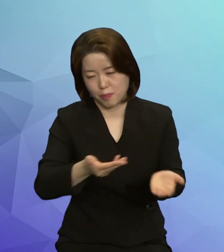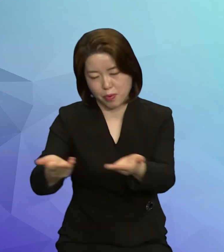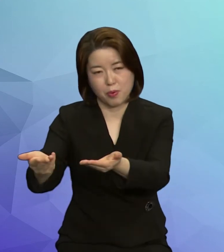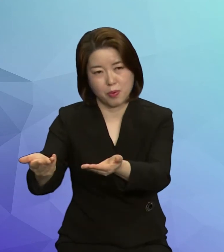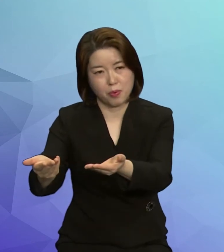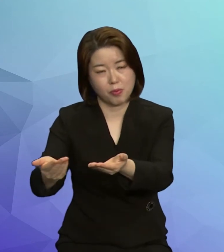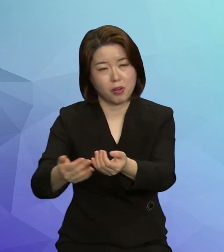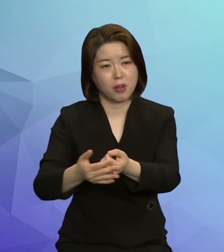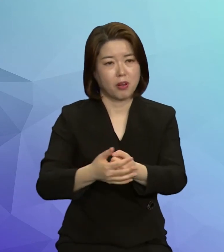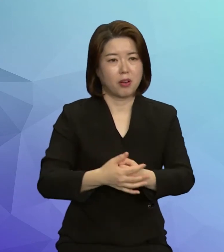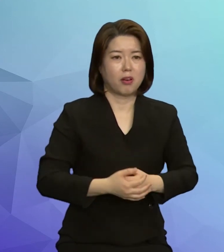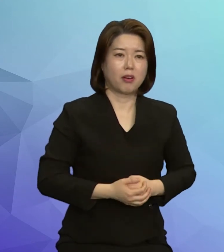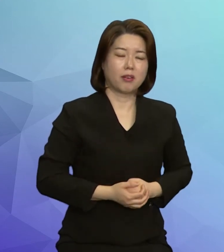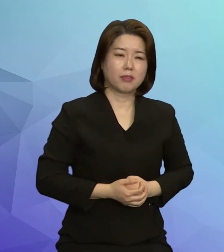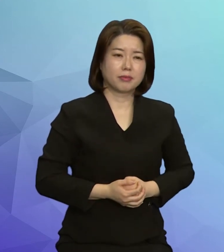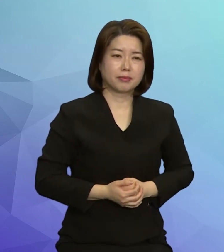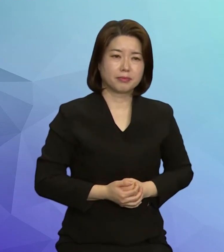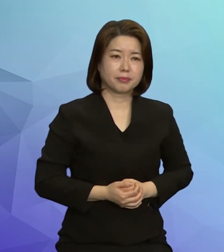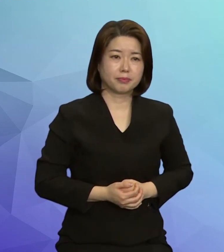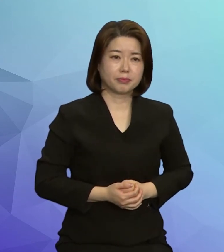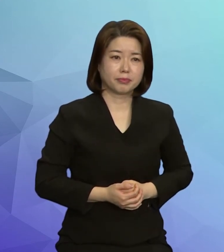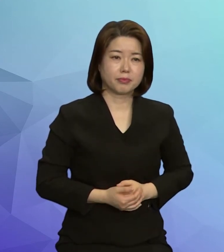대접을 했습니다.